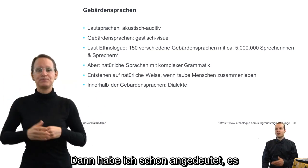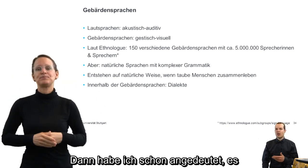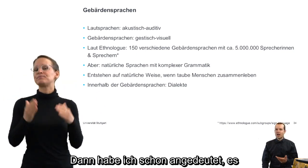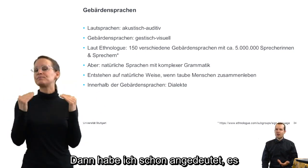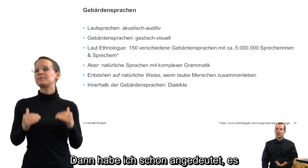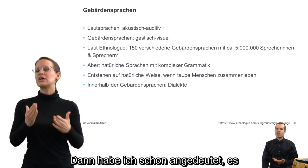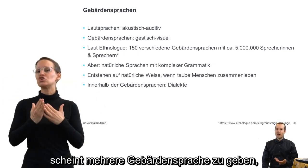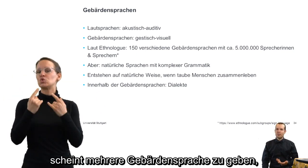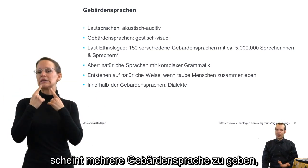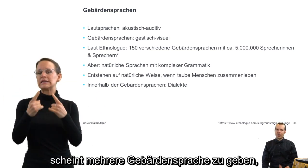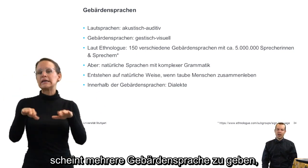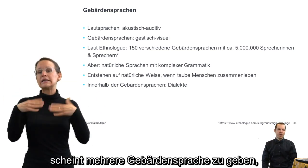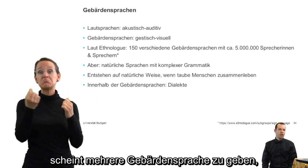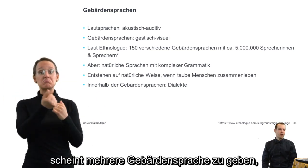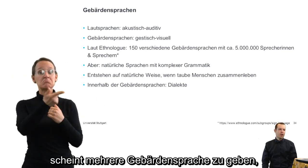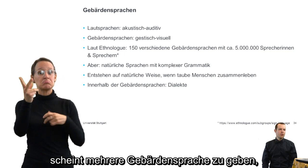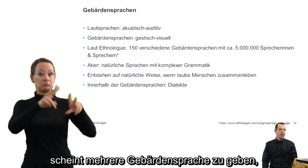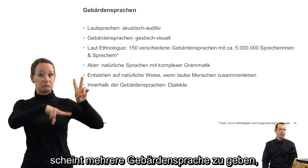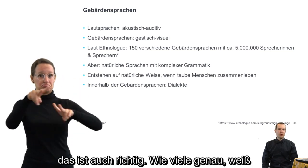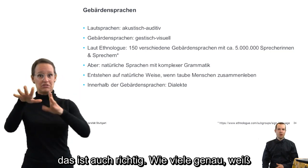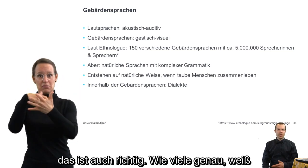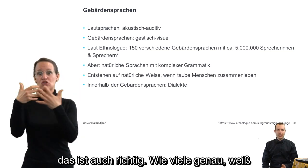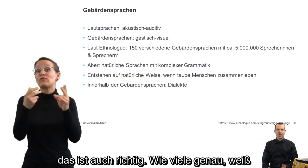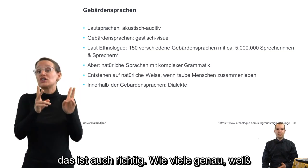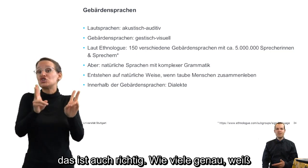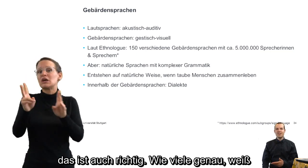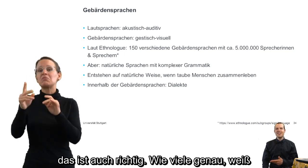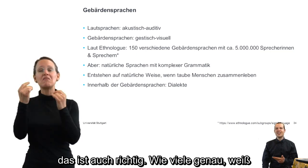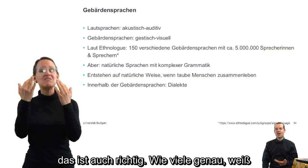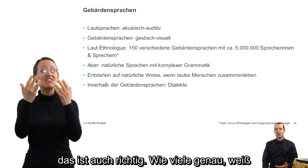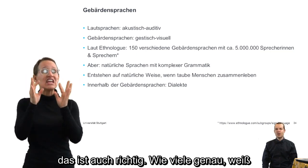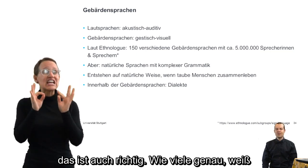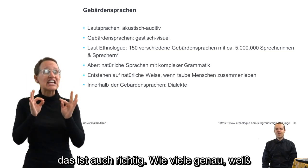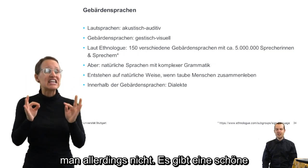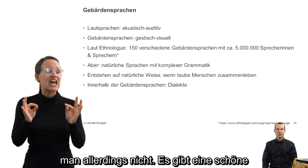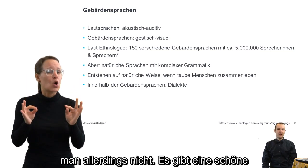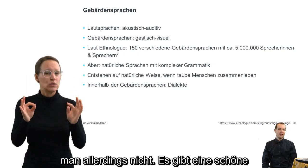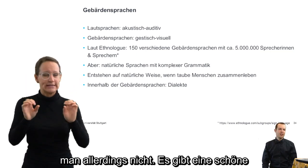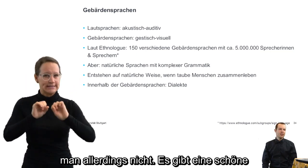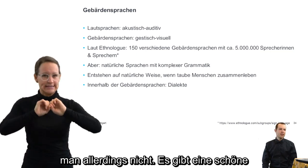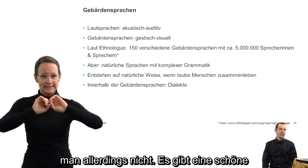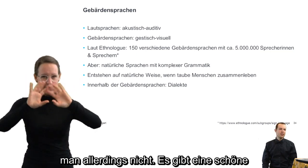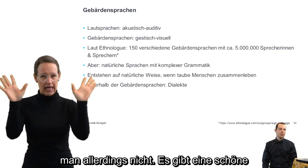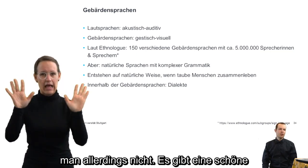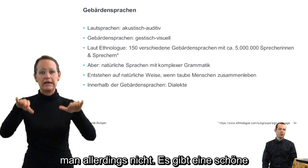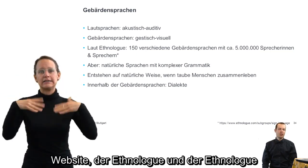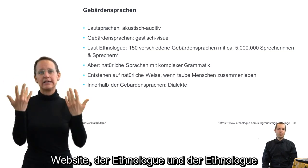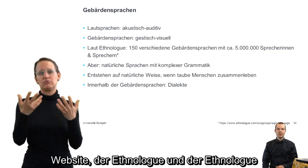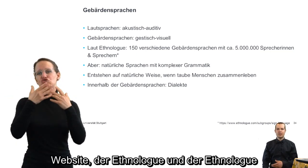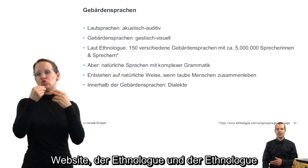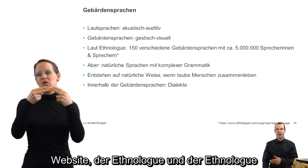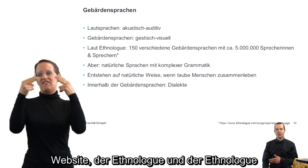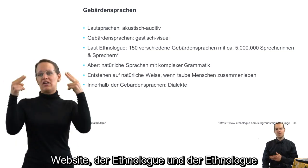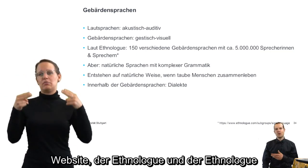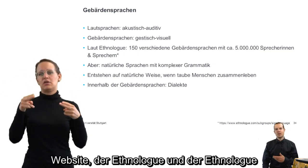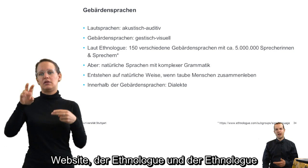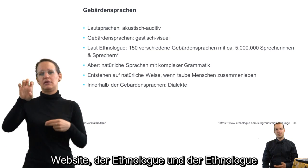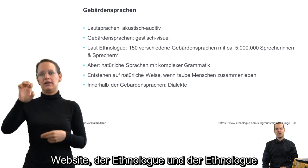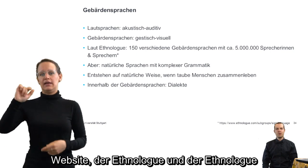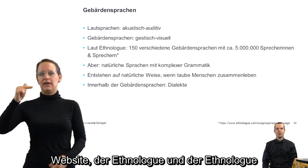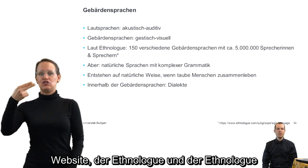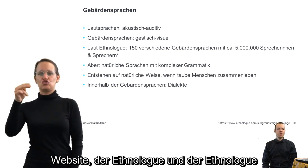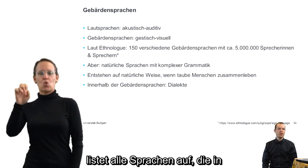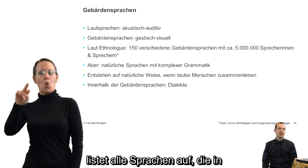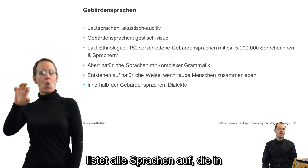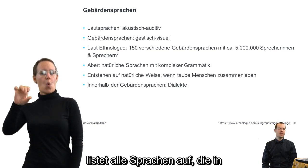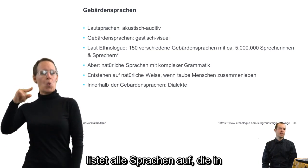Dann habe ich schon angedeutet, es scheint mehrere Gebärdensprachen zu geben, das ist auch richtig. Wie viele genau, weiß man allerdings nicht. Es gibt eine schöne Webseite, der Ethnolog, und der